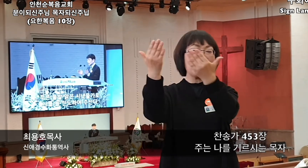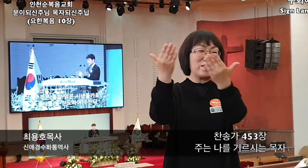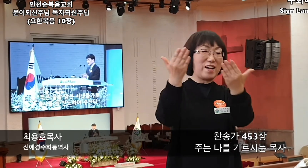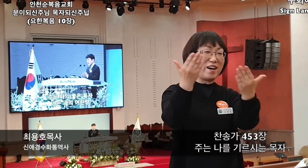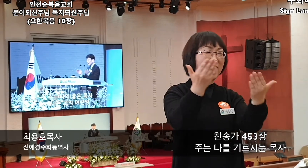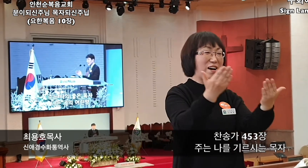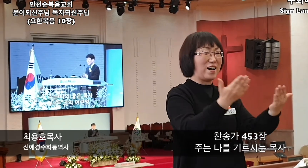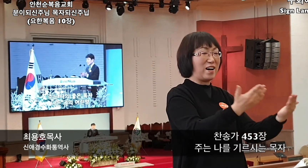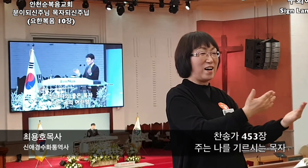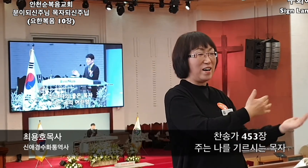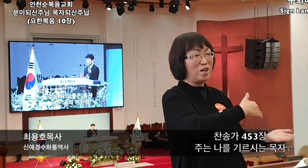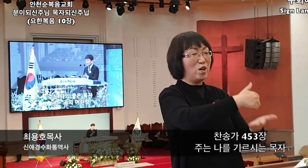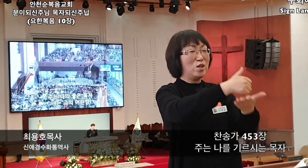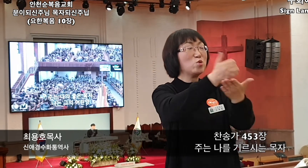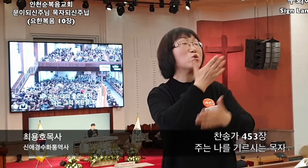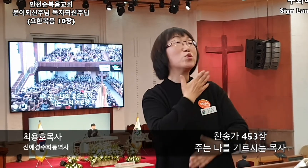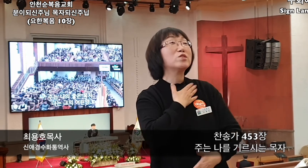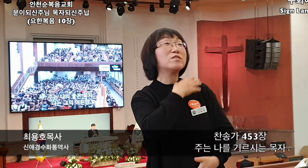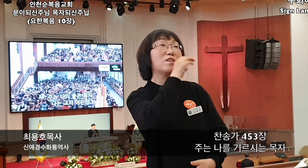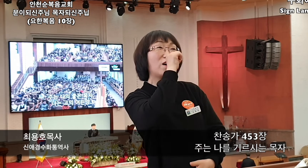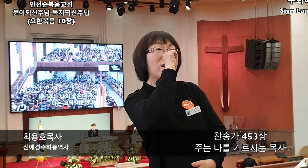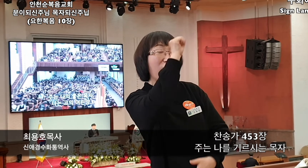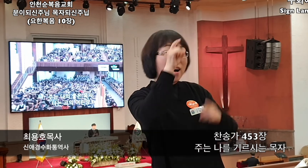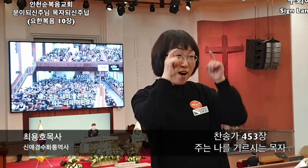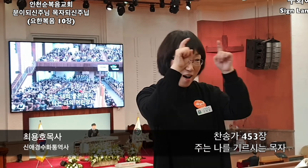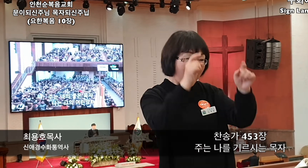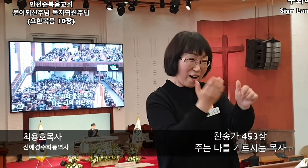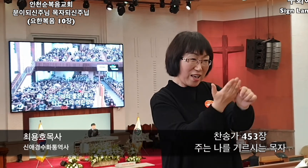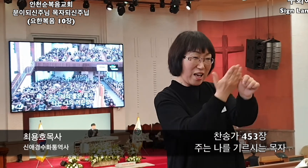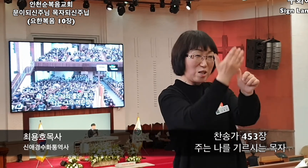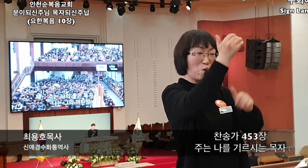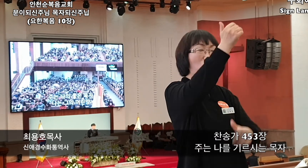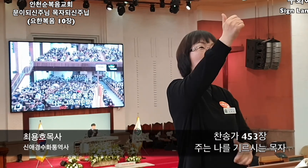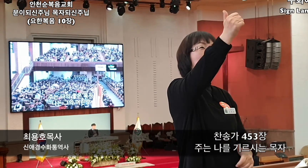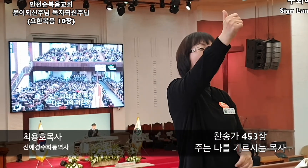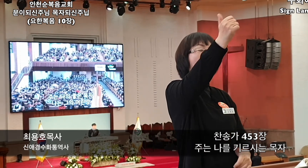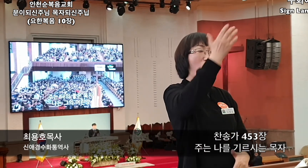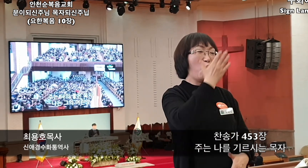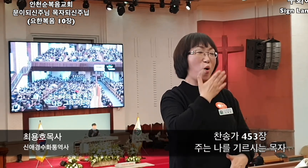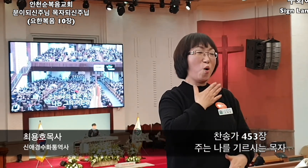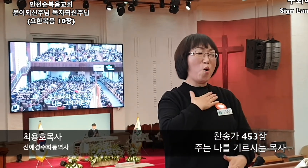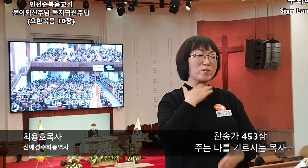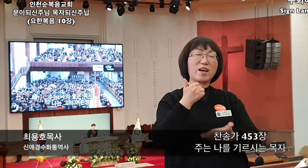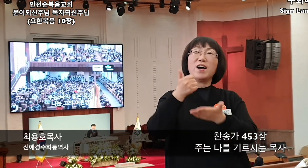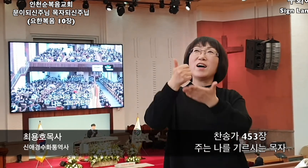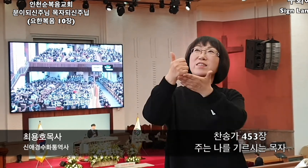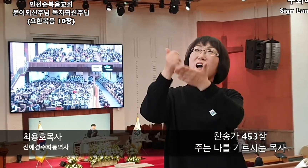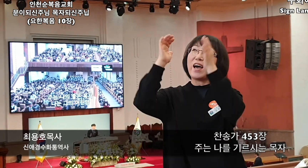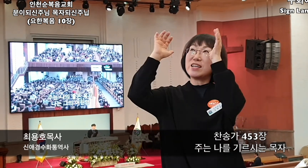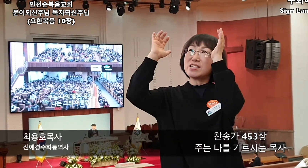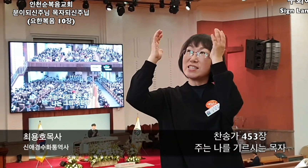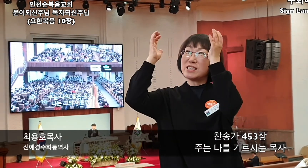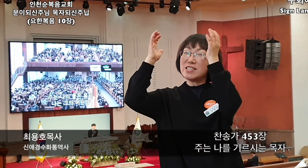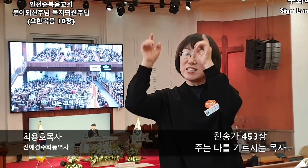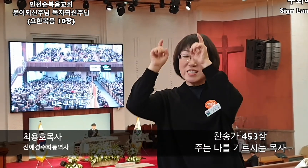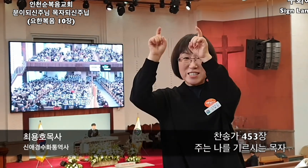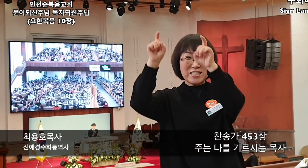인도하여 주신다. 주는 나의 좋은 목자